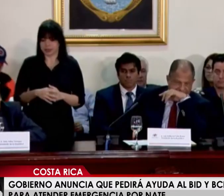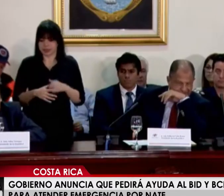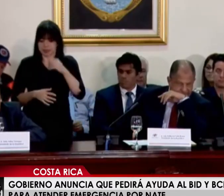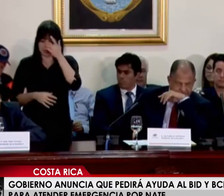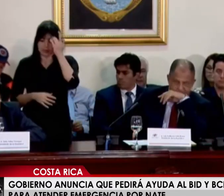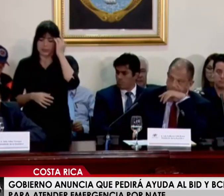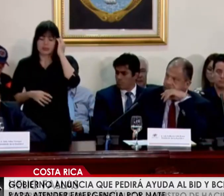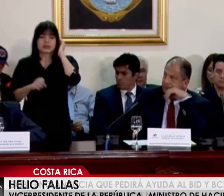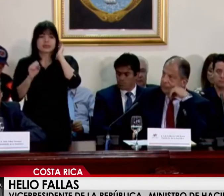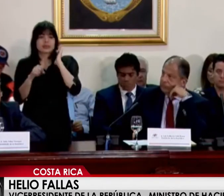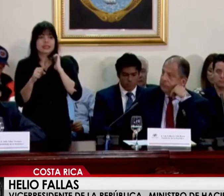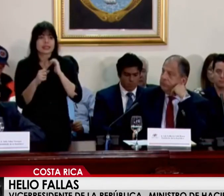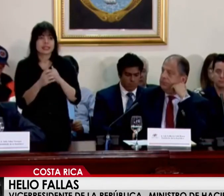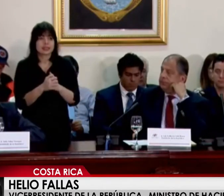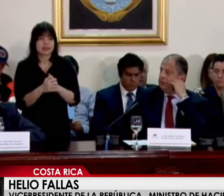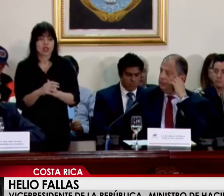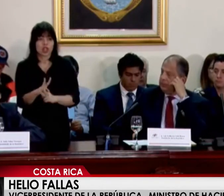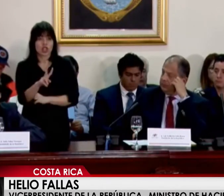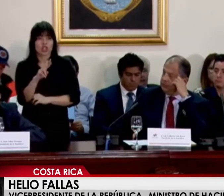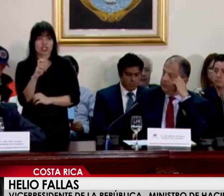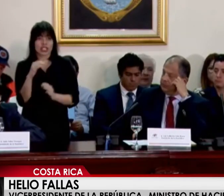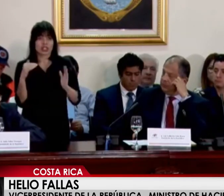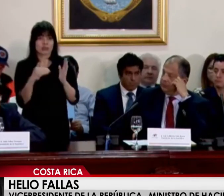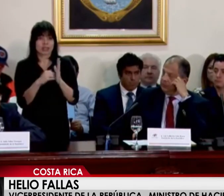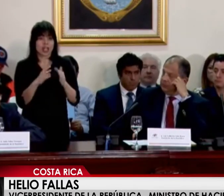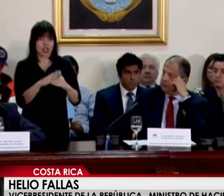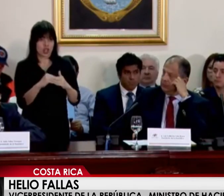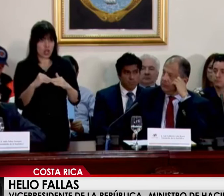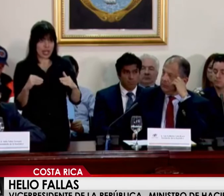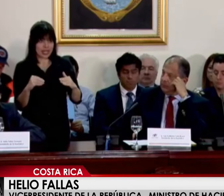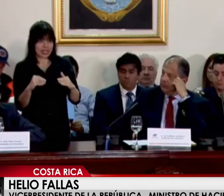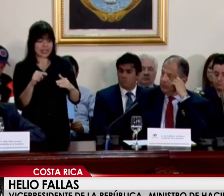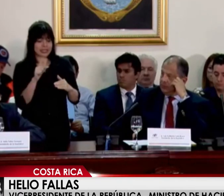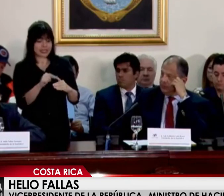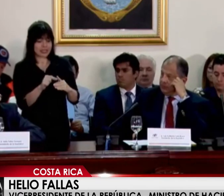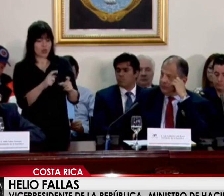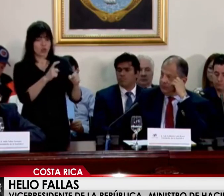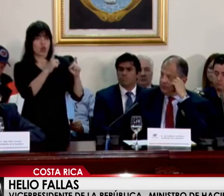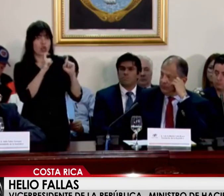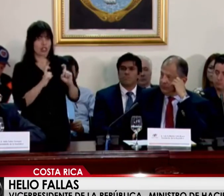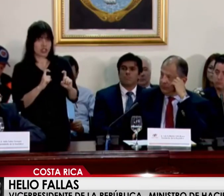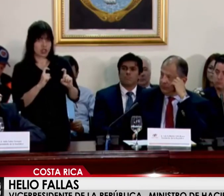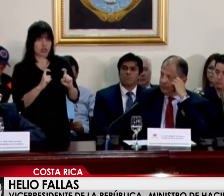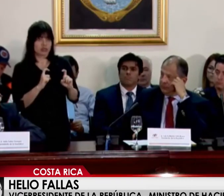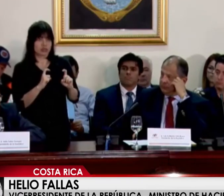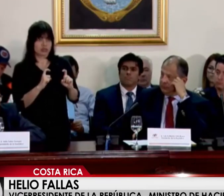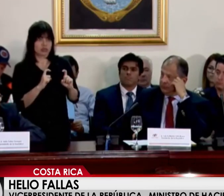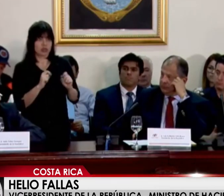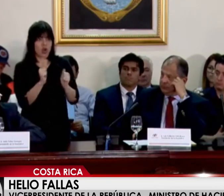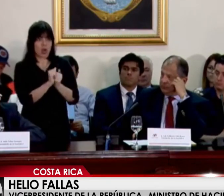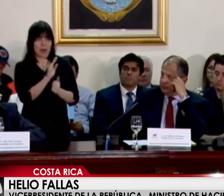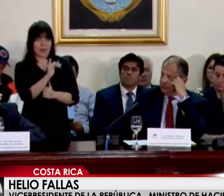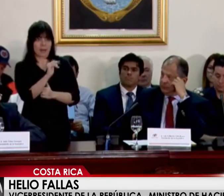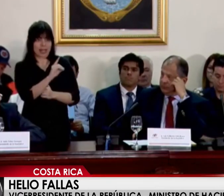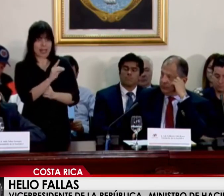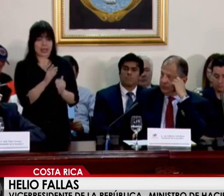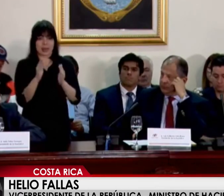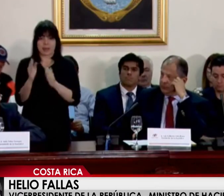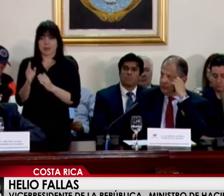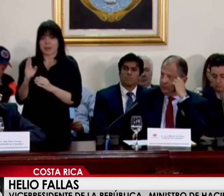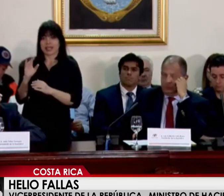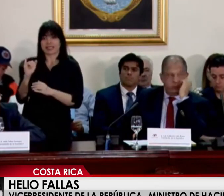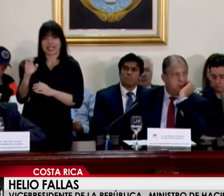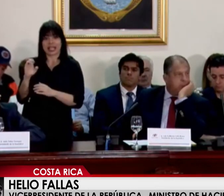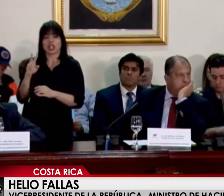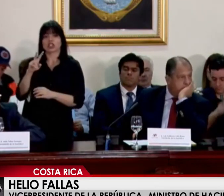Sí, los $200,000, eso es una donación. Con el BID, con el BESI son